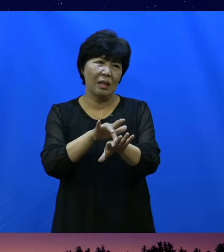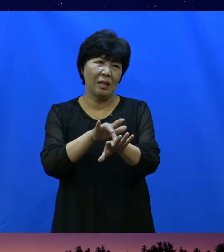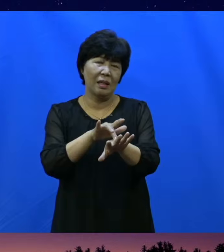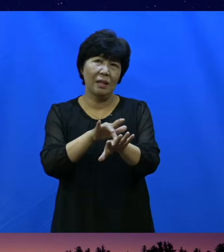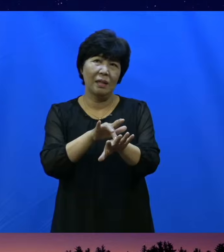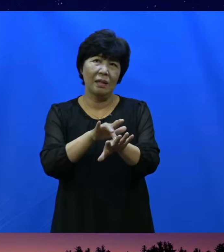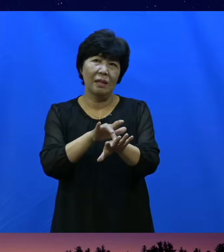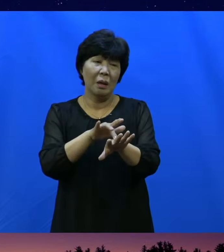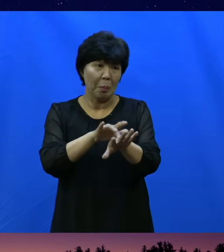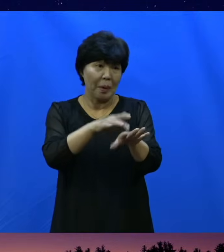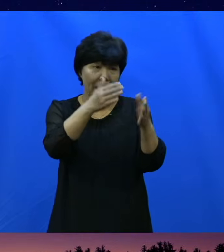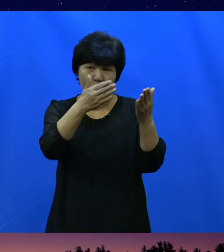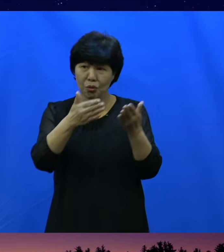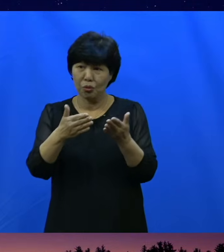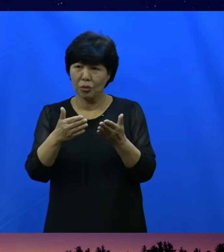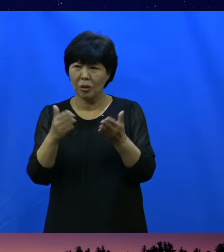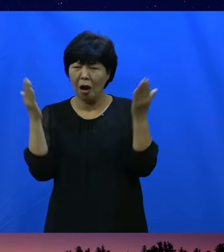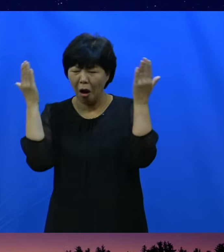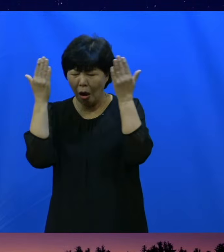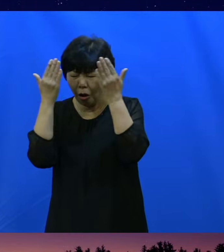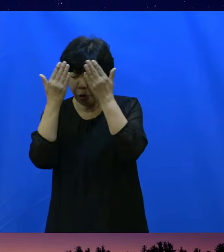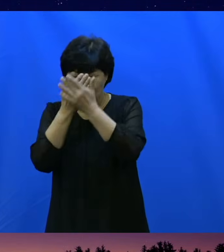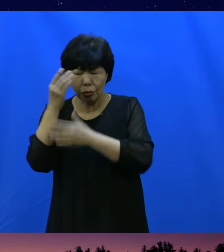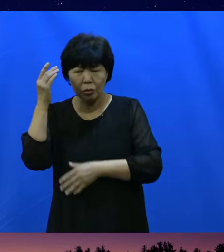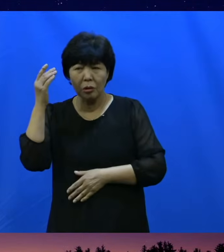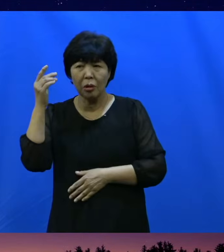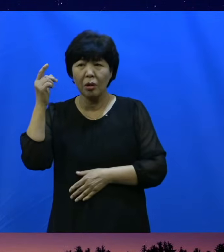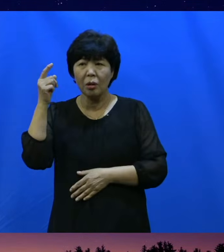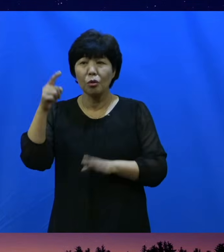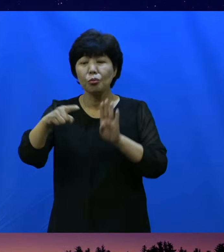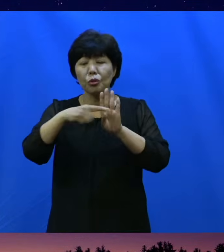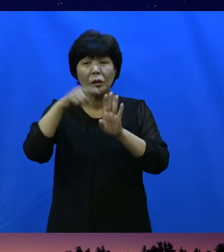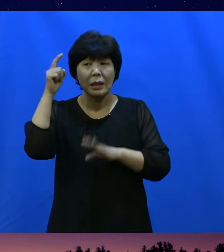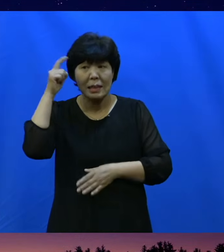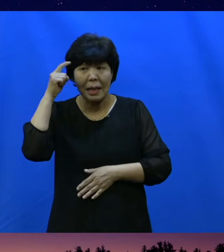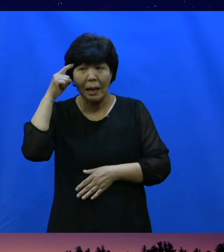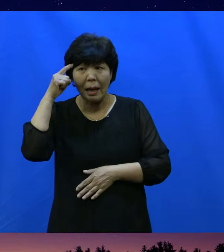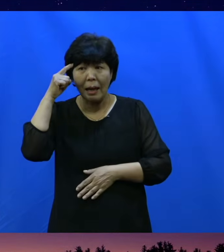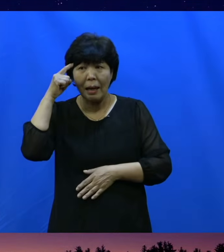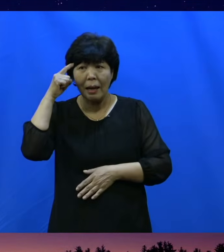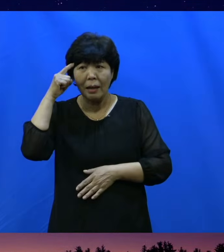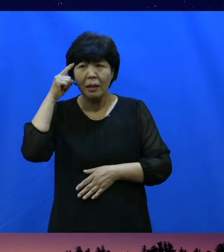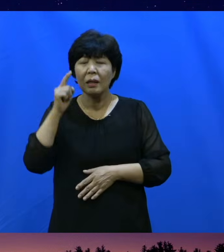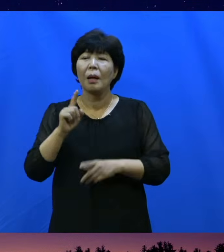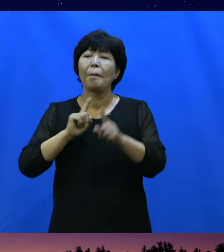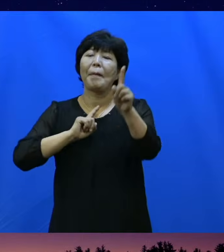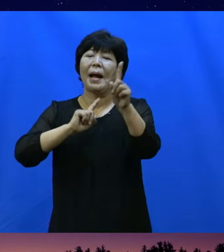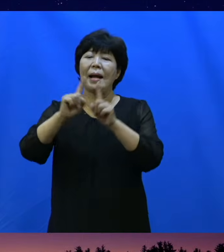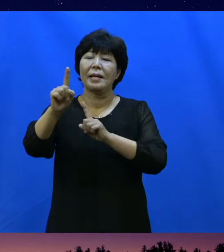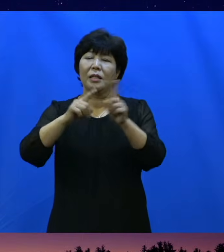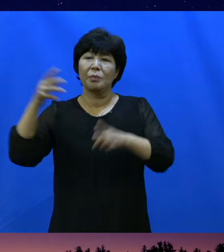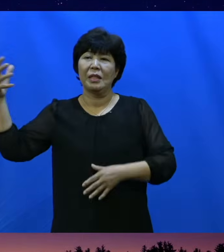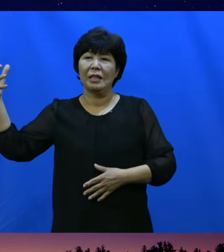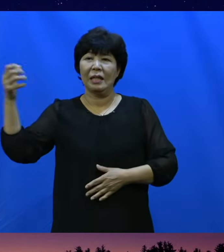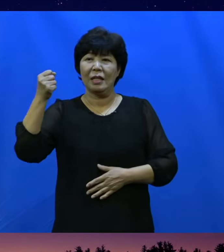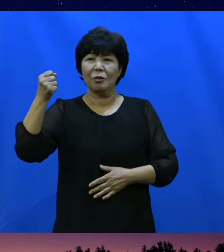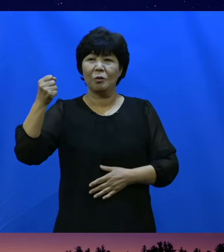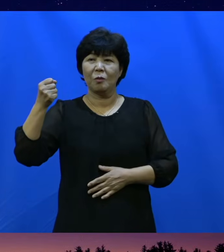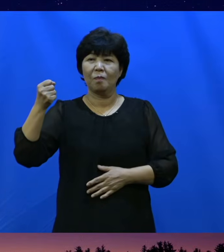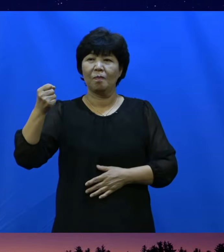마귀가 주는 어두운 감정들, 부정적인 생각들, 이런 것들을 말씀으로 검으로